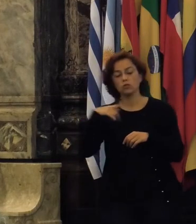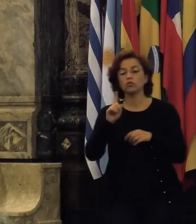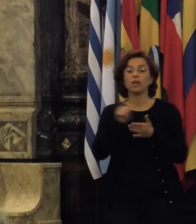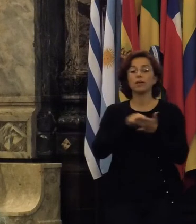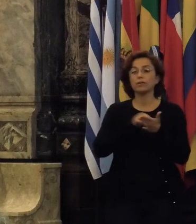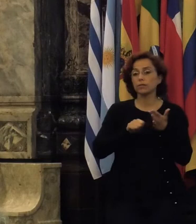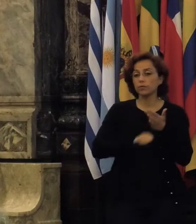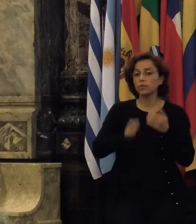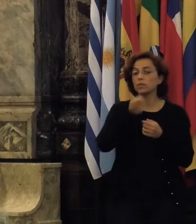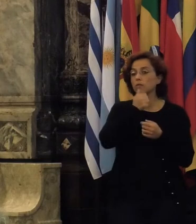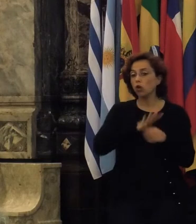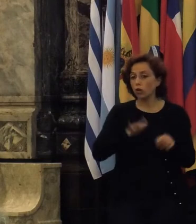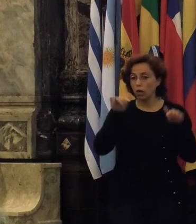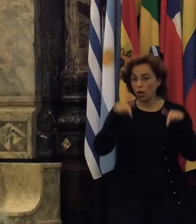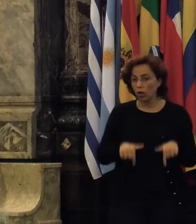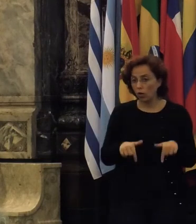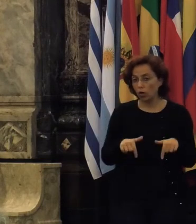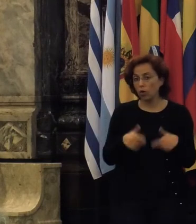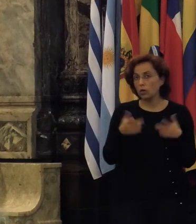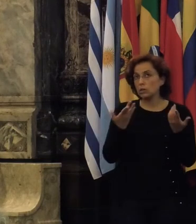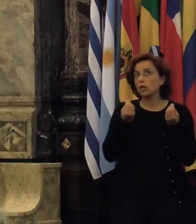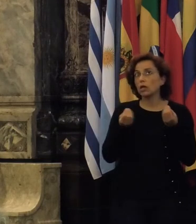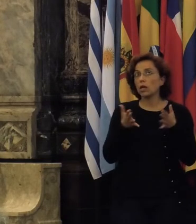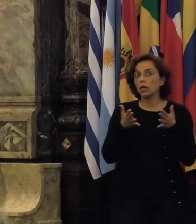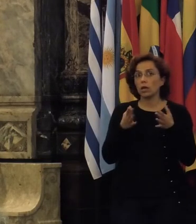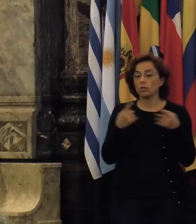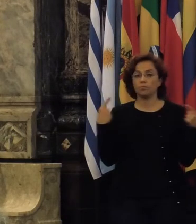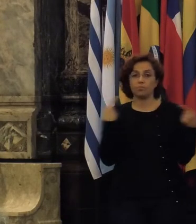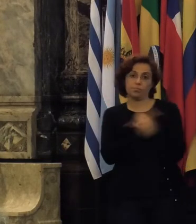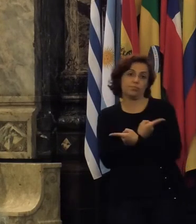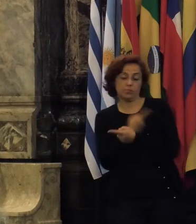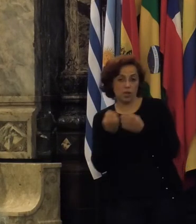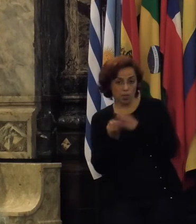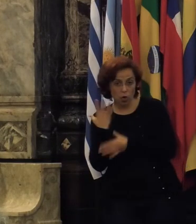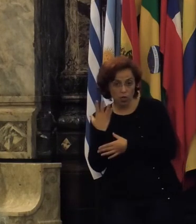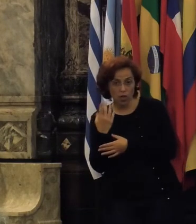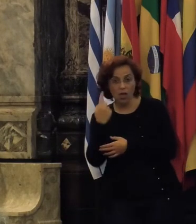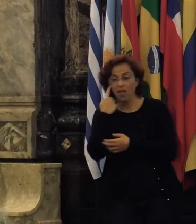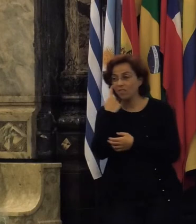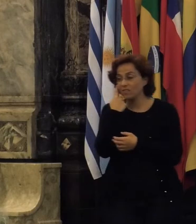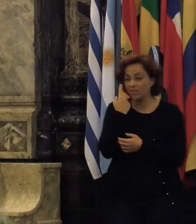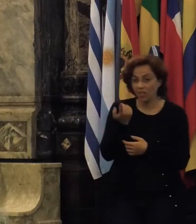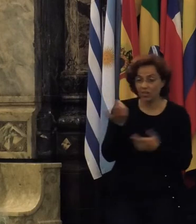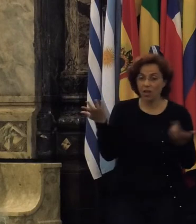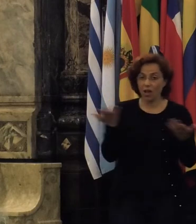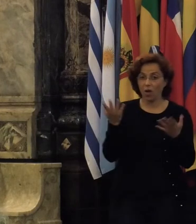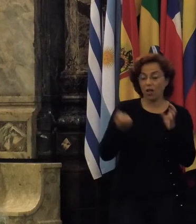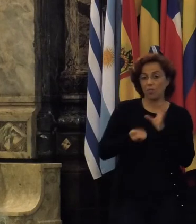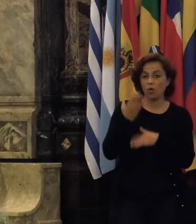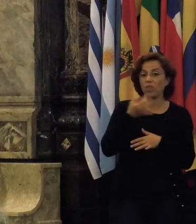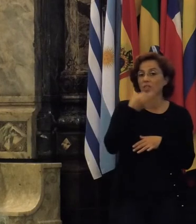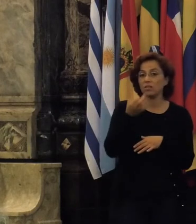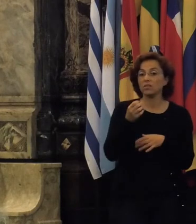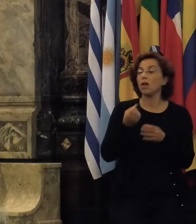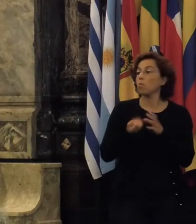Escribir historias hoy es ir a contrapelo de la moda. Pero ¿vieron que los que están en la moda siempre dicen que